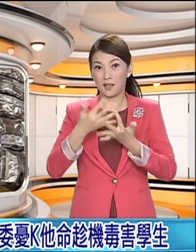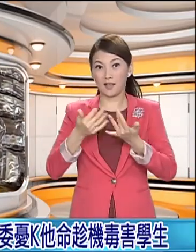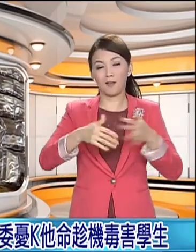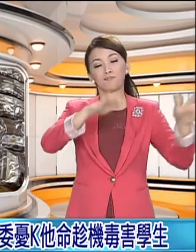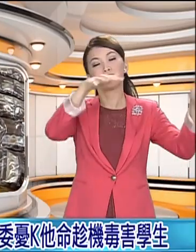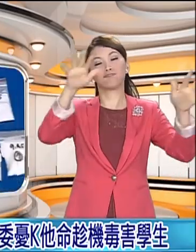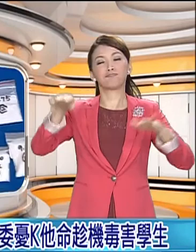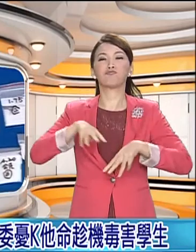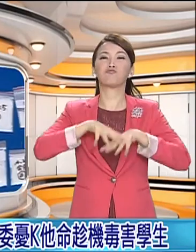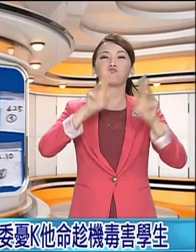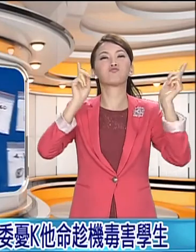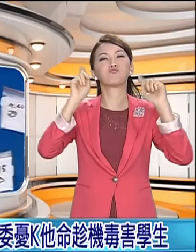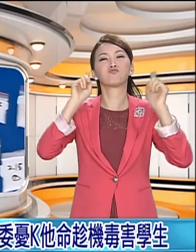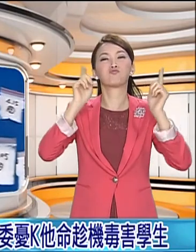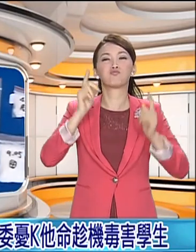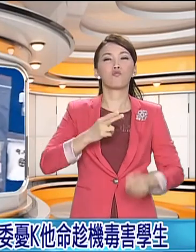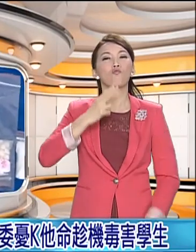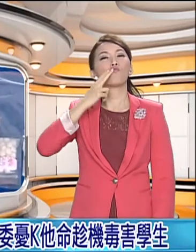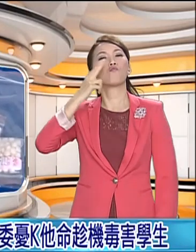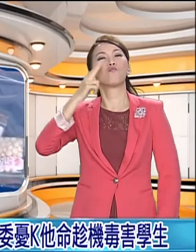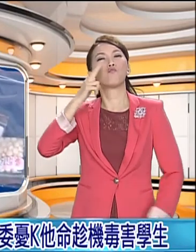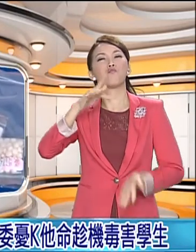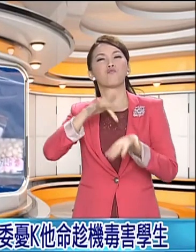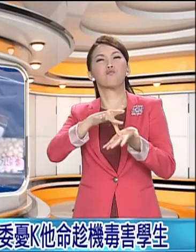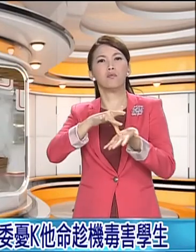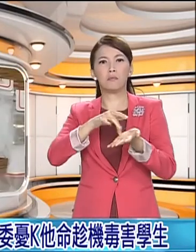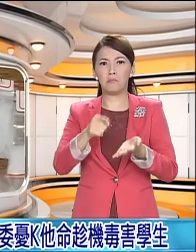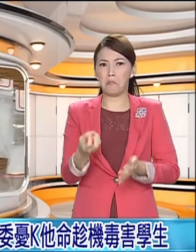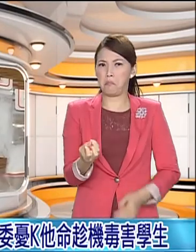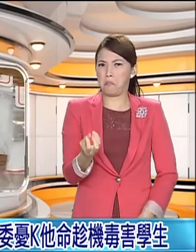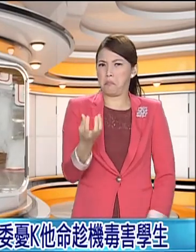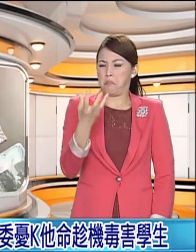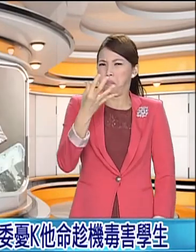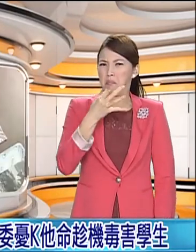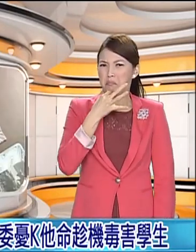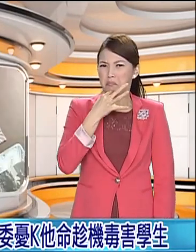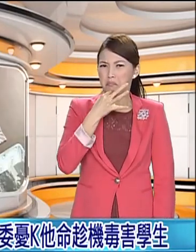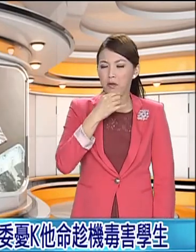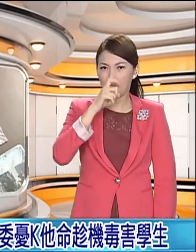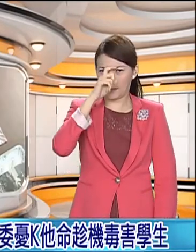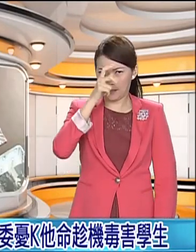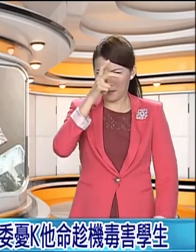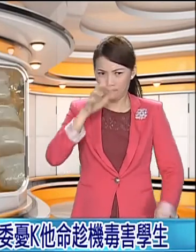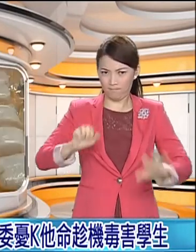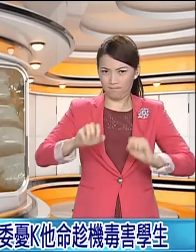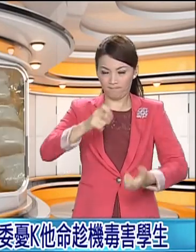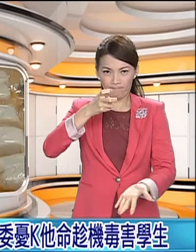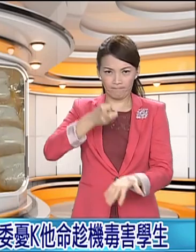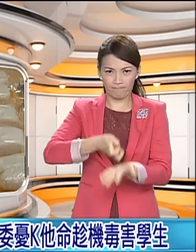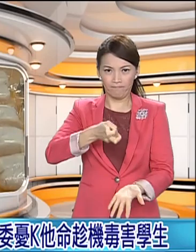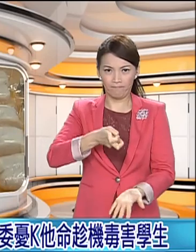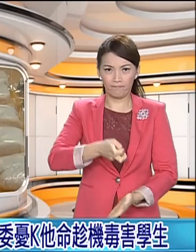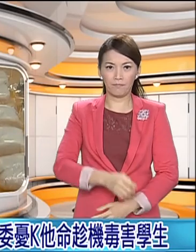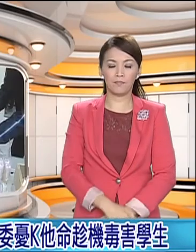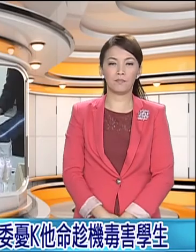险期，因此要求相关的单位一定要在暑假期间加强查缉。